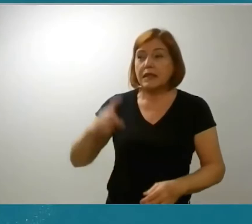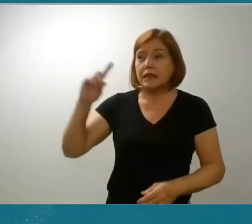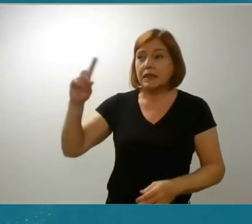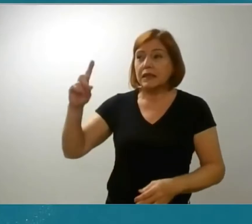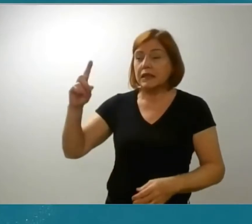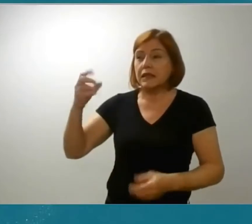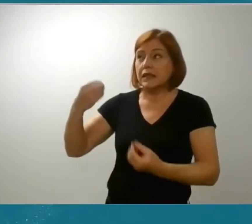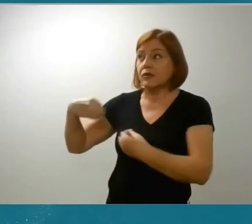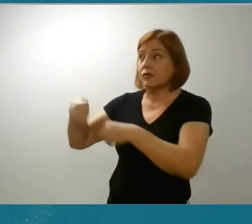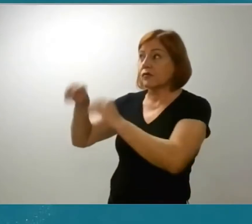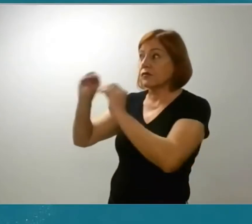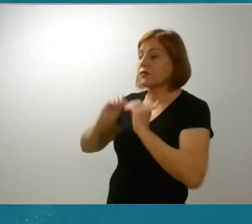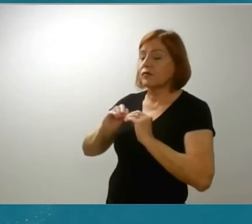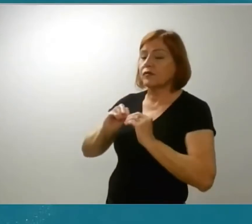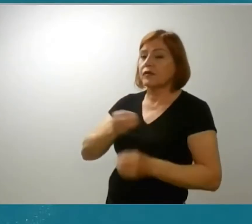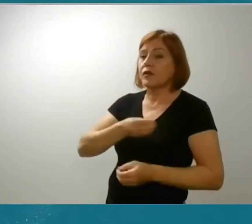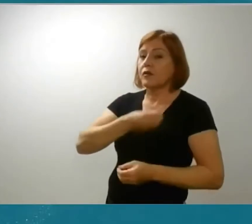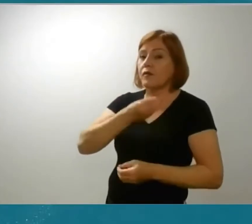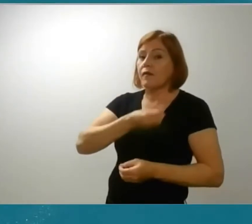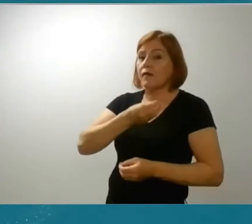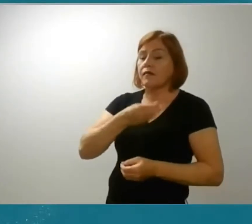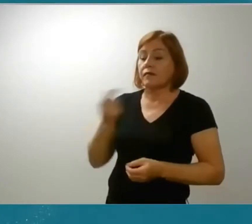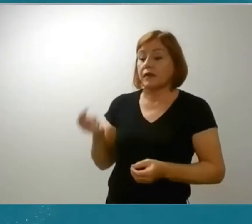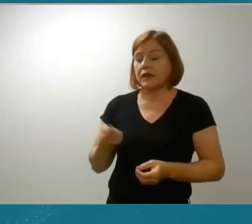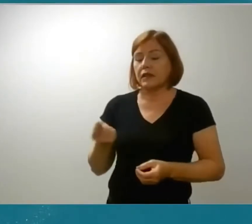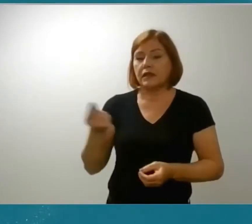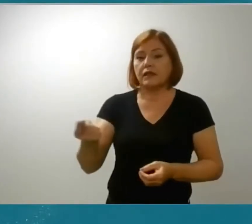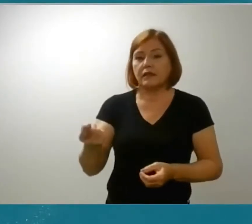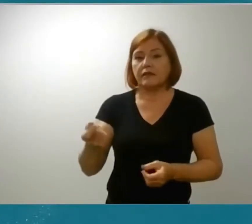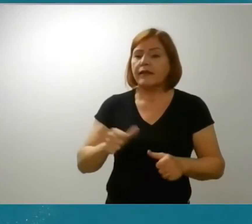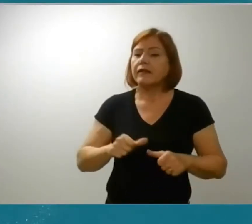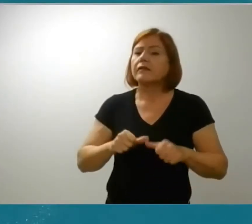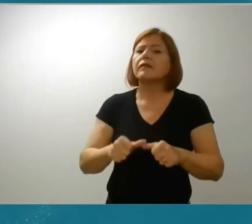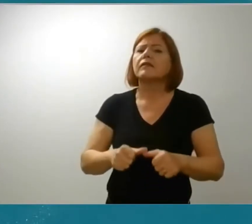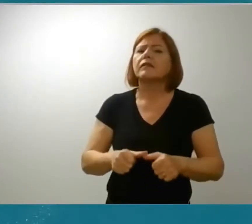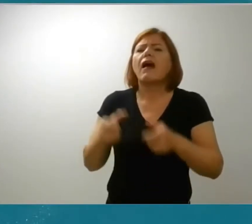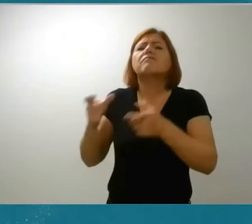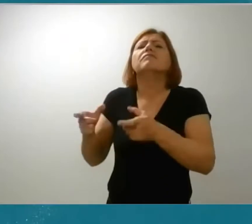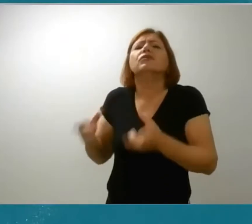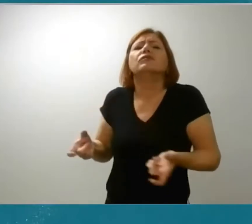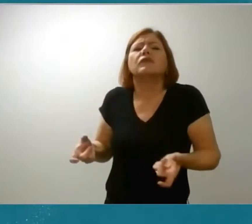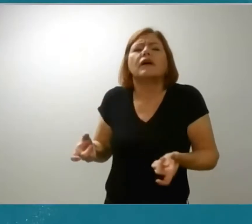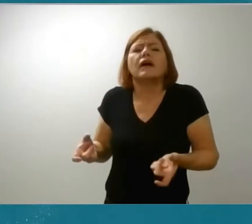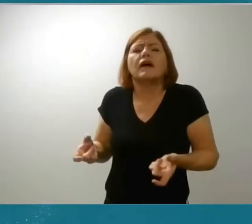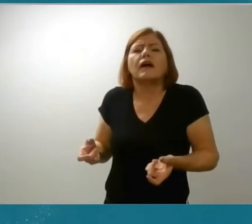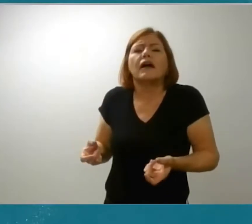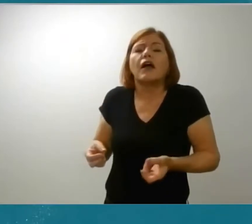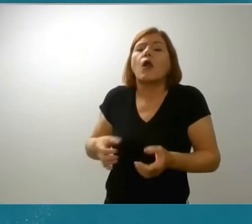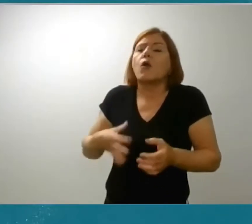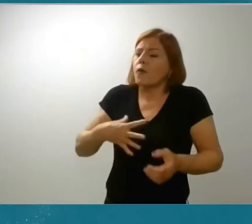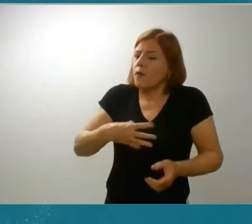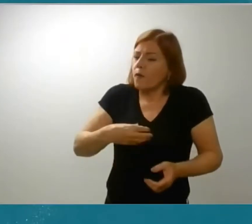Então chegou, né? Mateus 1. Vamos lá, Mateus 1. Chegou o